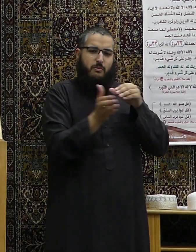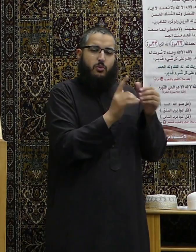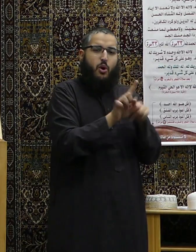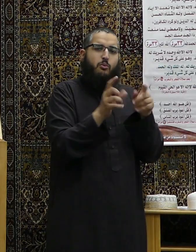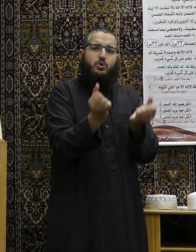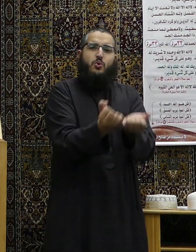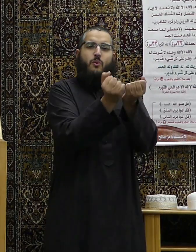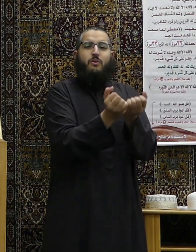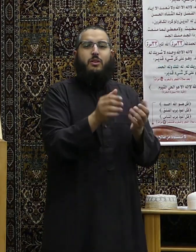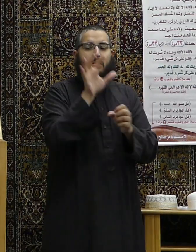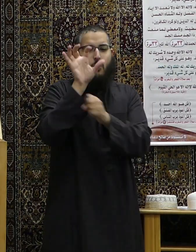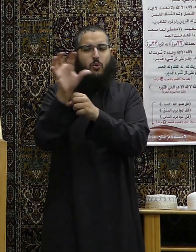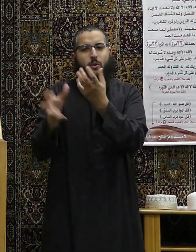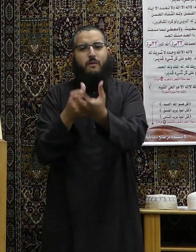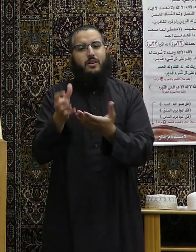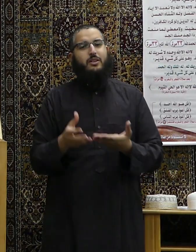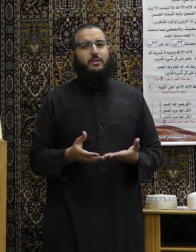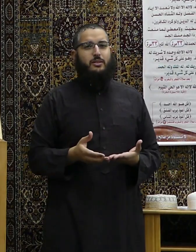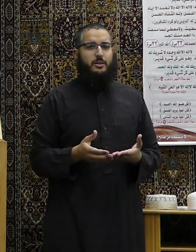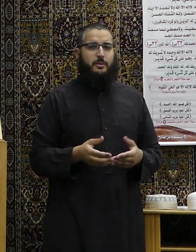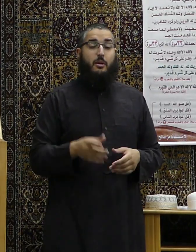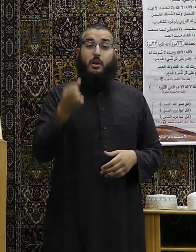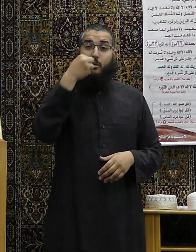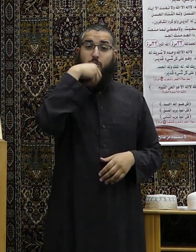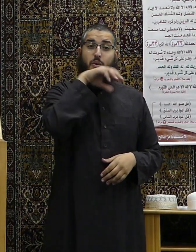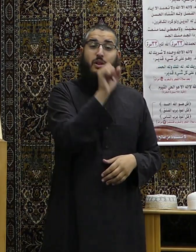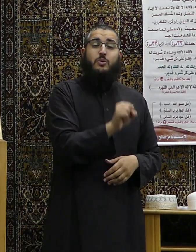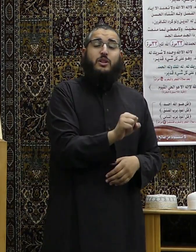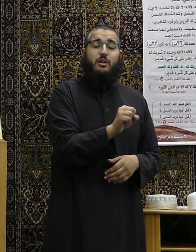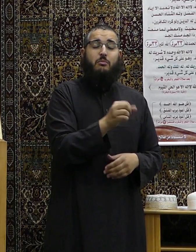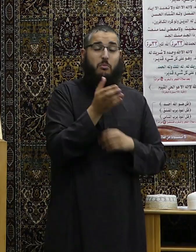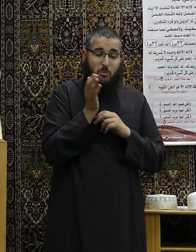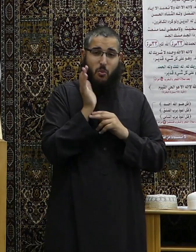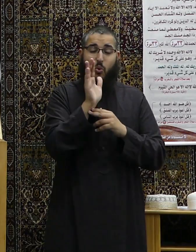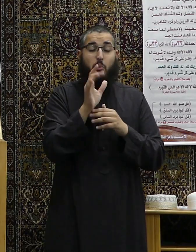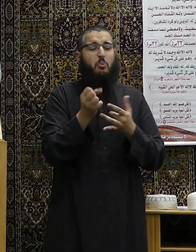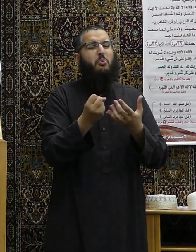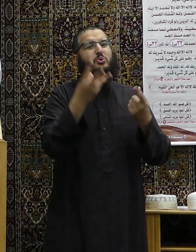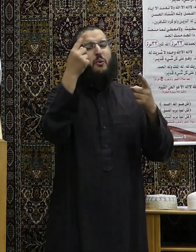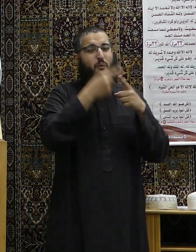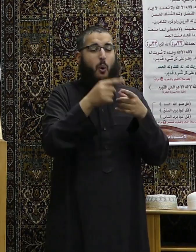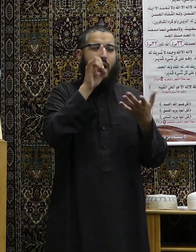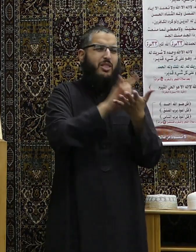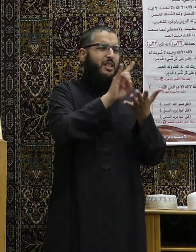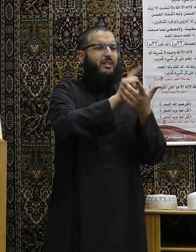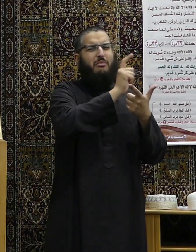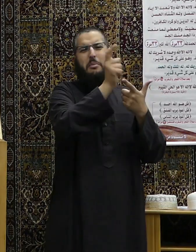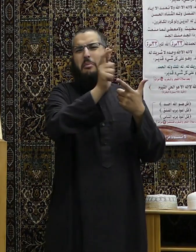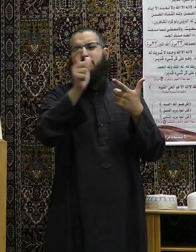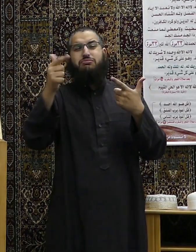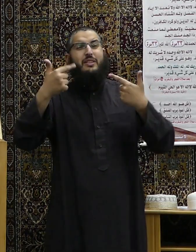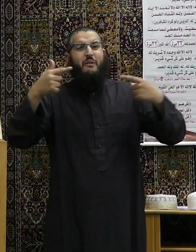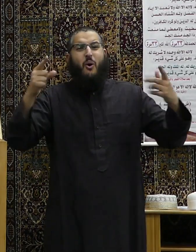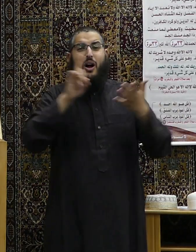wasalam nous a montré l'importance de ce mois à travers plusieurs hadiths. C'est un mois qui est trop